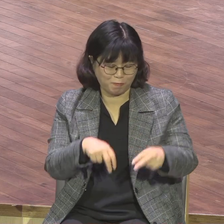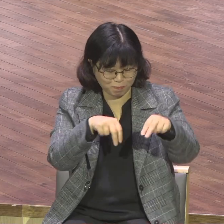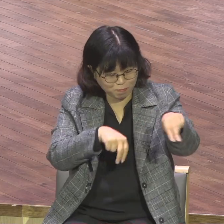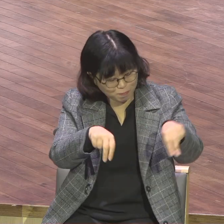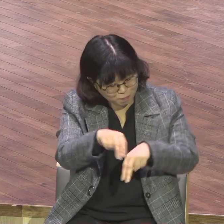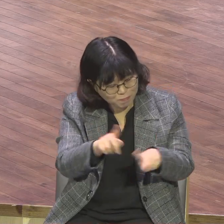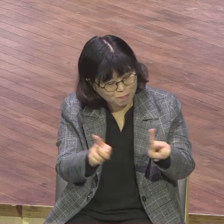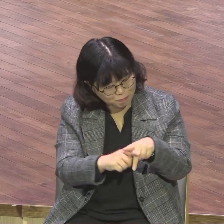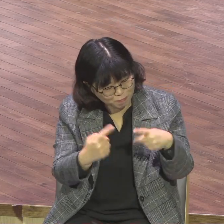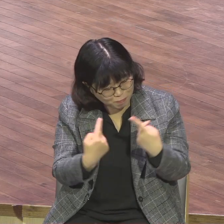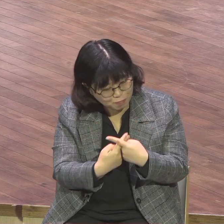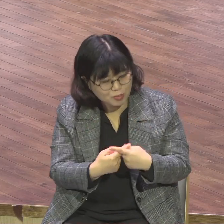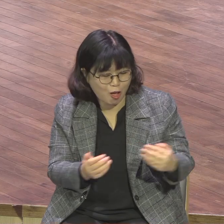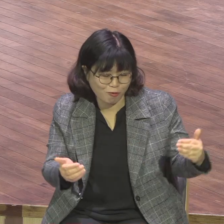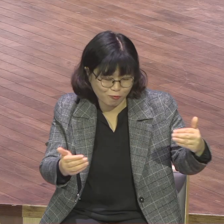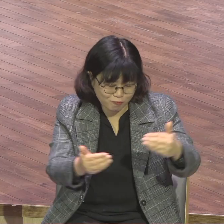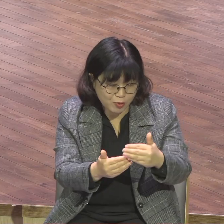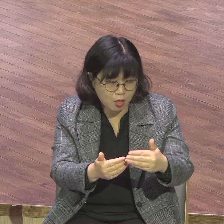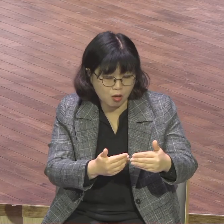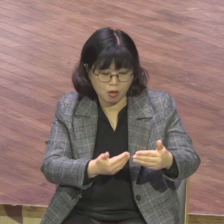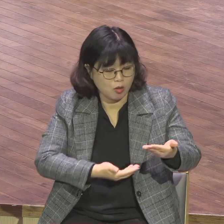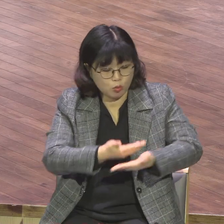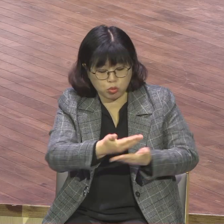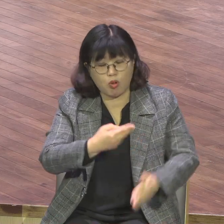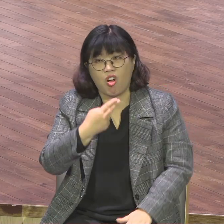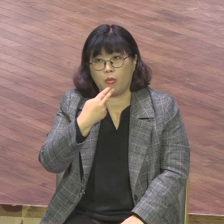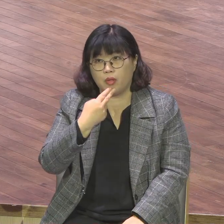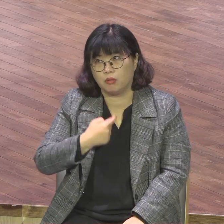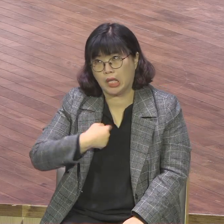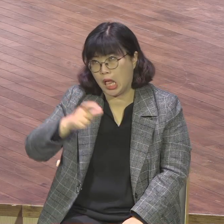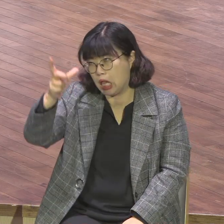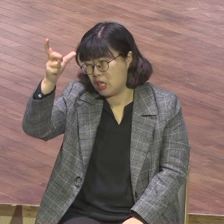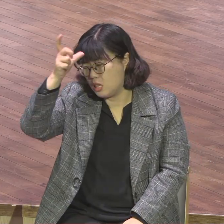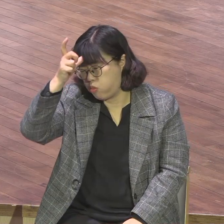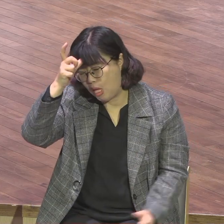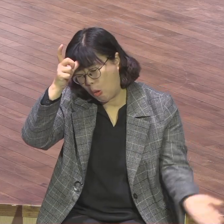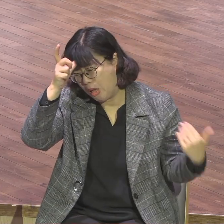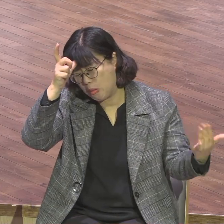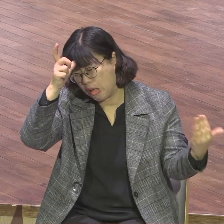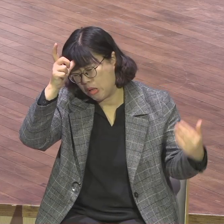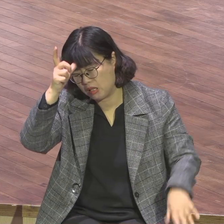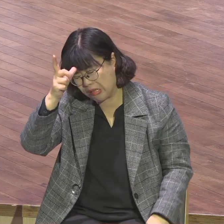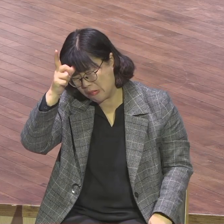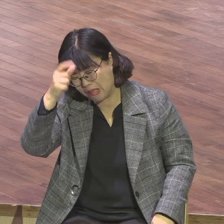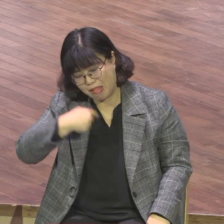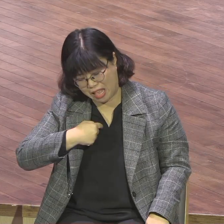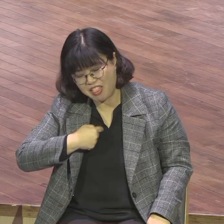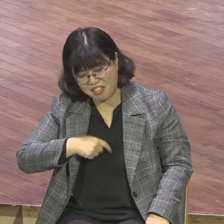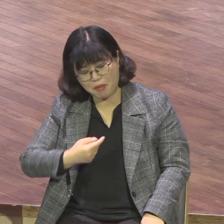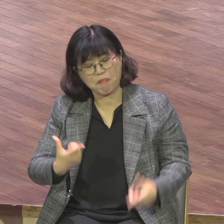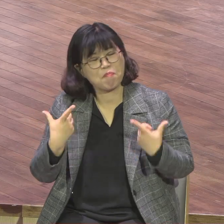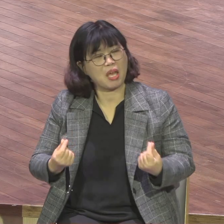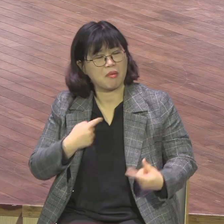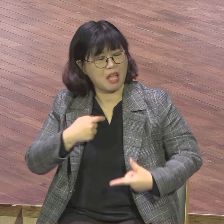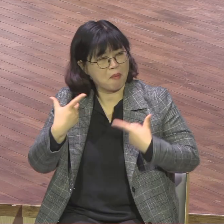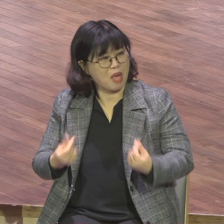거예요. 100%다. 그게 잡힌 거예요. 뭐가 옳습니까? 완전한 자 어디 있습니까? 왜 그래 고집이